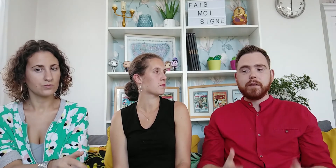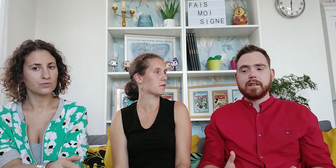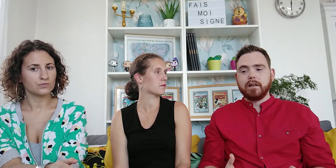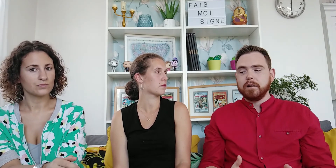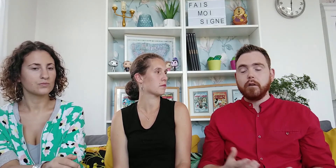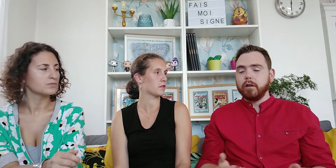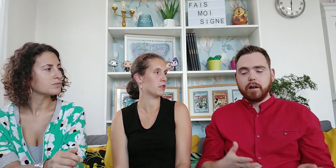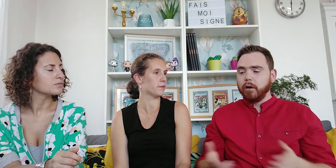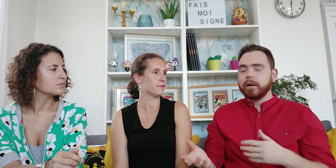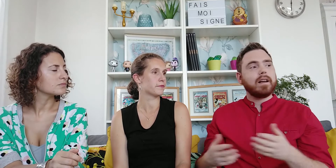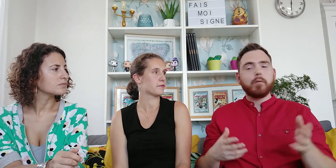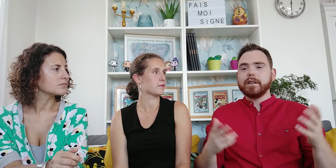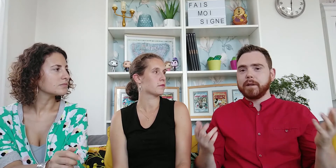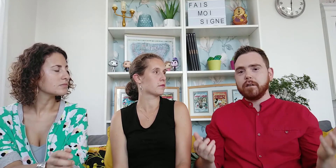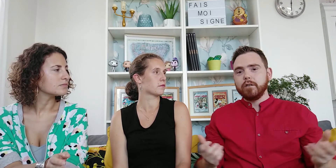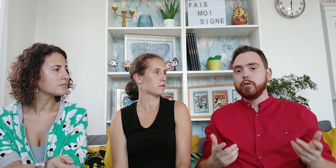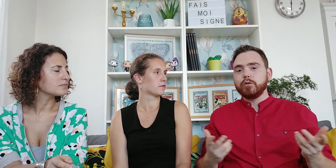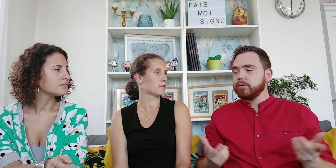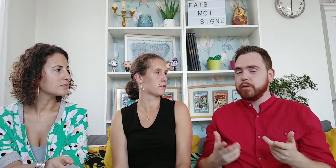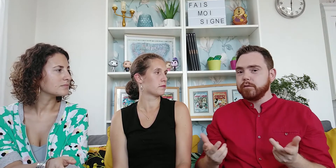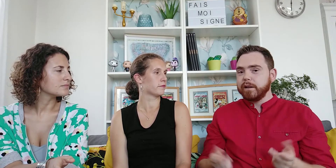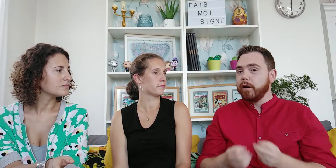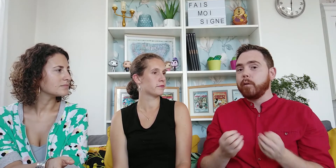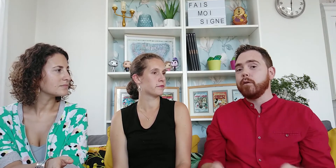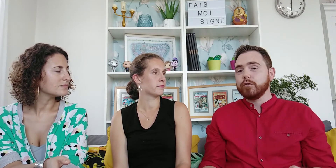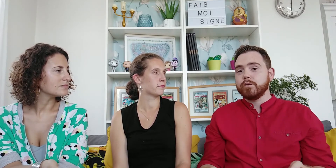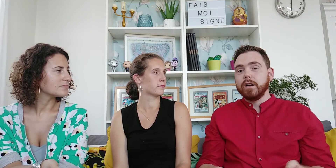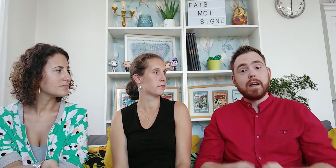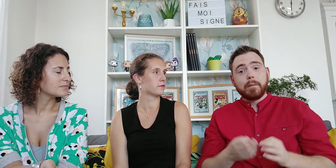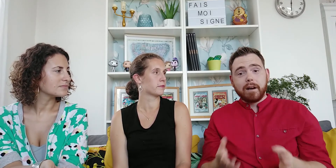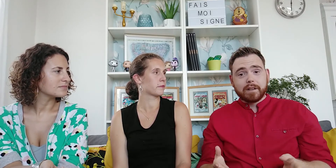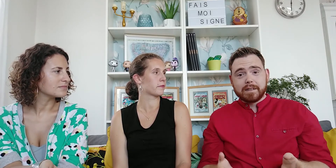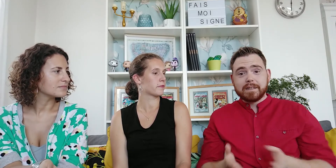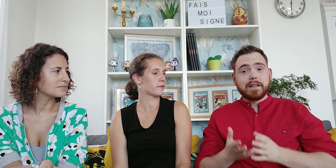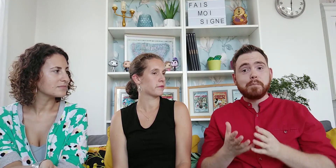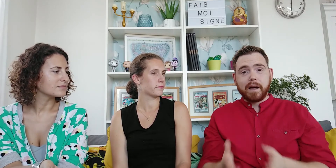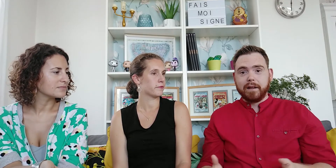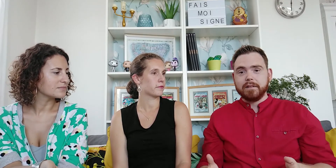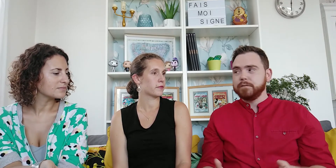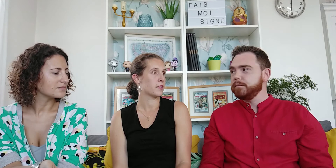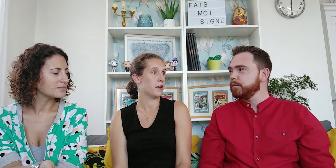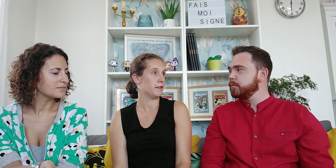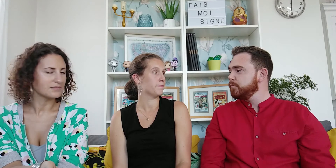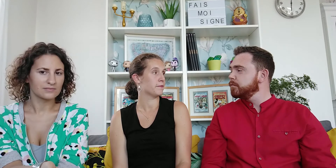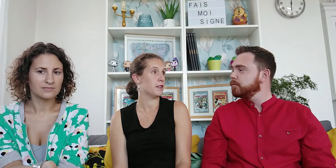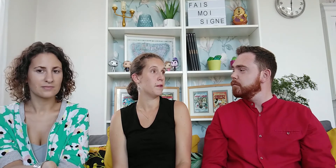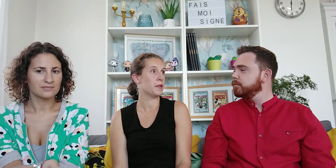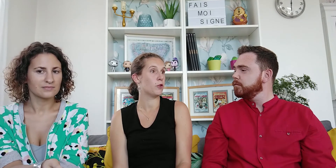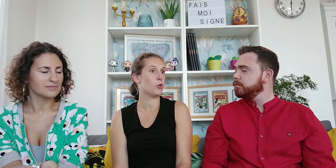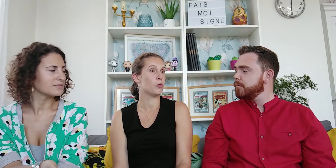facile. L'anglais, l'allemand, l'espagnol, le turc, tout ce que vous voulez, on l'apprend pas en 2 jours. Et la langue des signes, c'est pareil. Mais